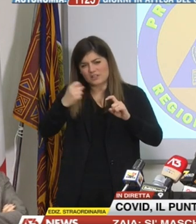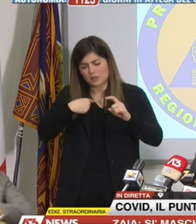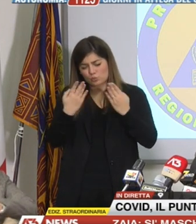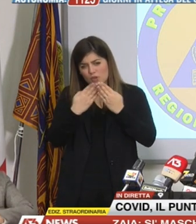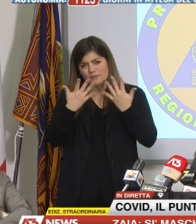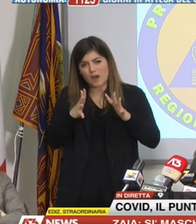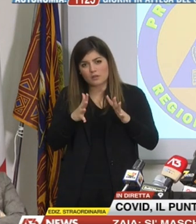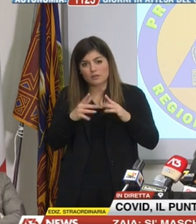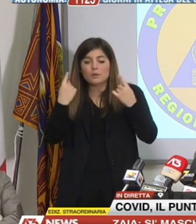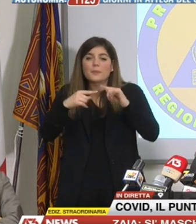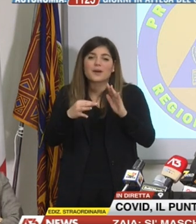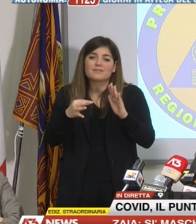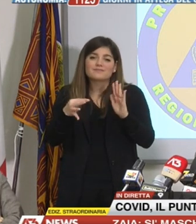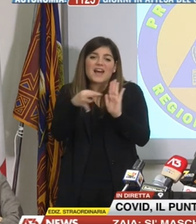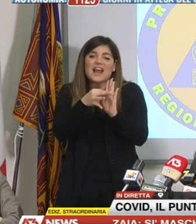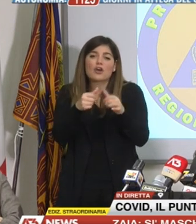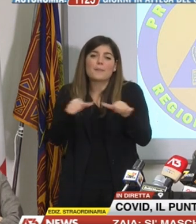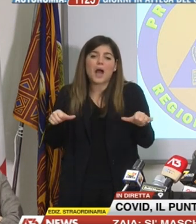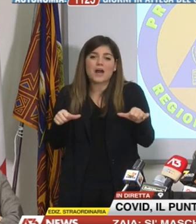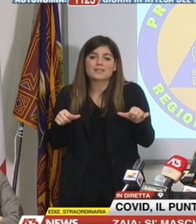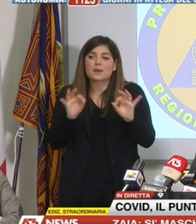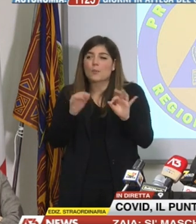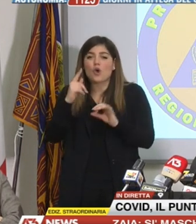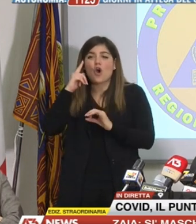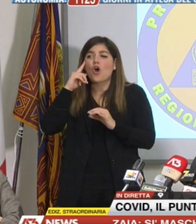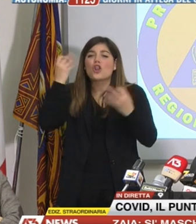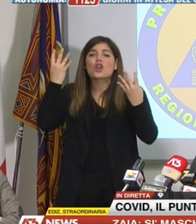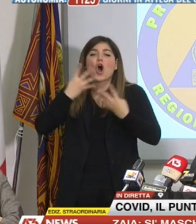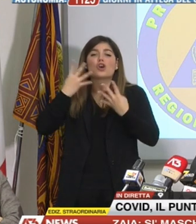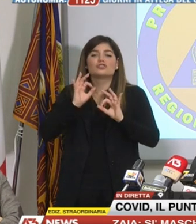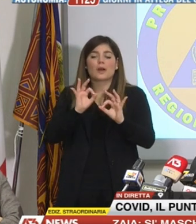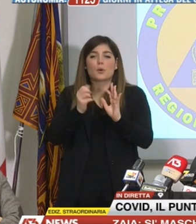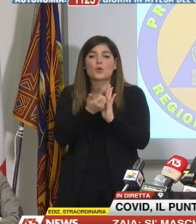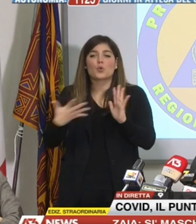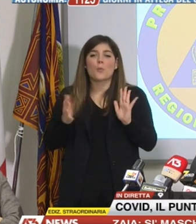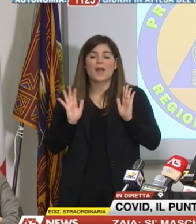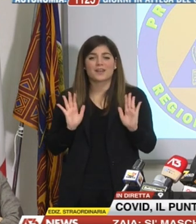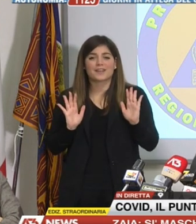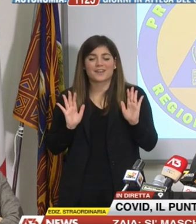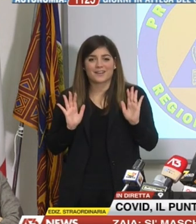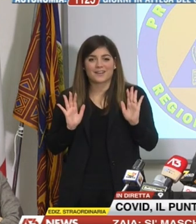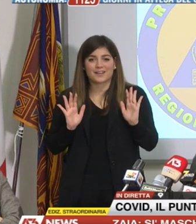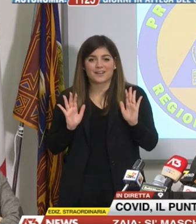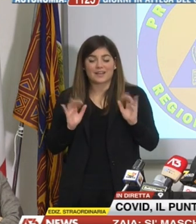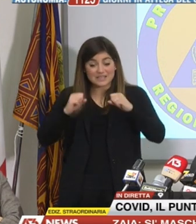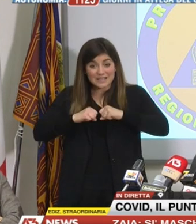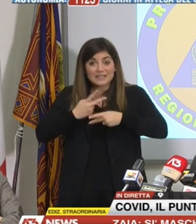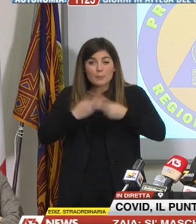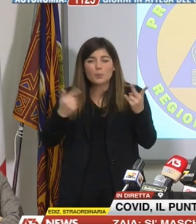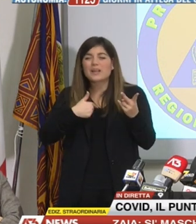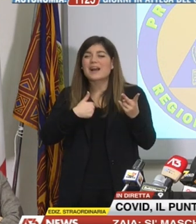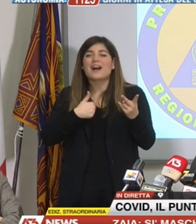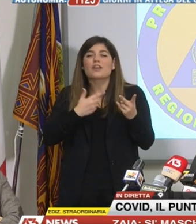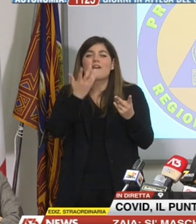classiche, cioè è la logica dei numeri, sarà cruda, brutta, ma è così. In sanità pubblica noi interessa raccogliere